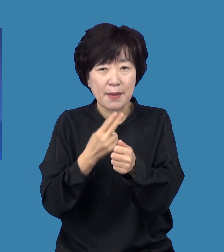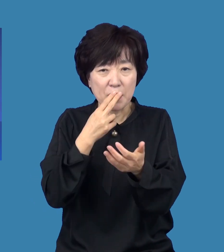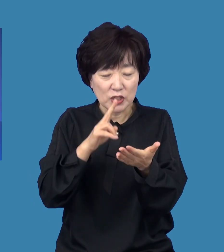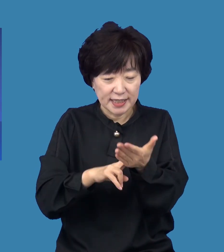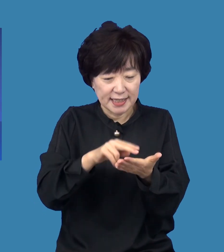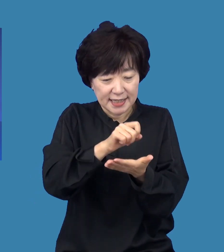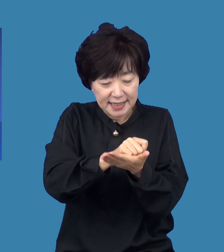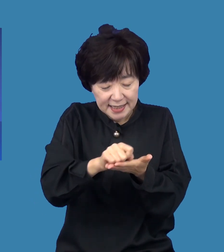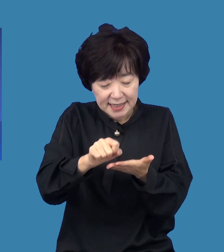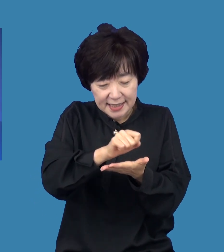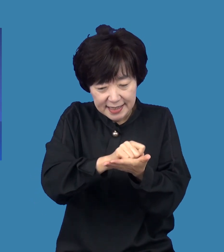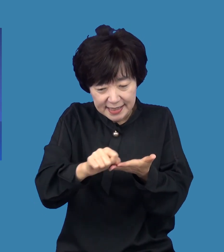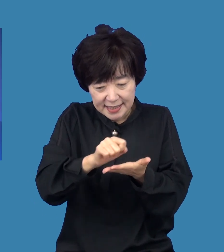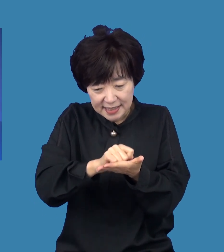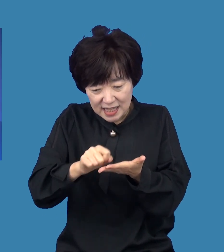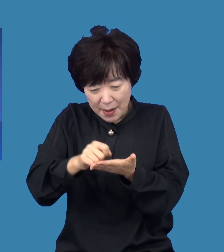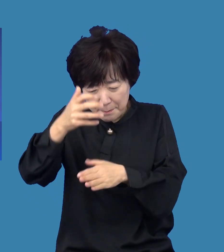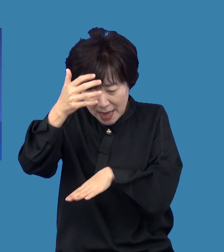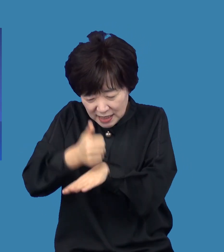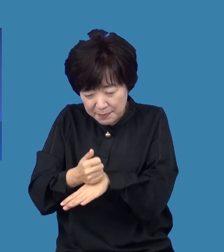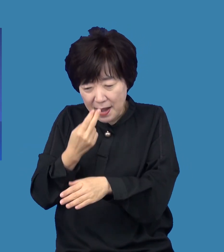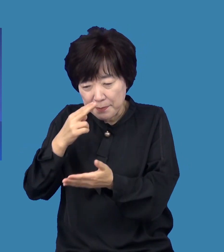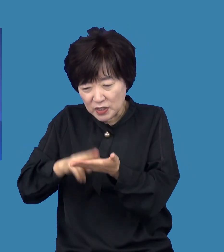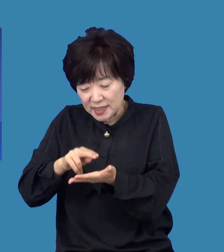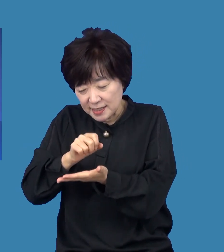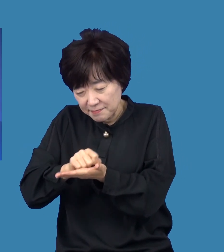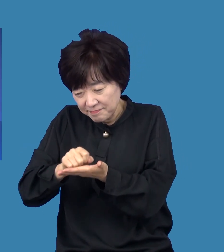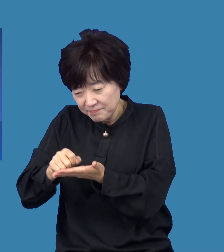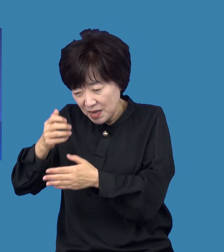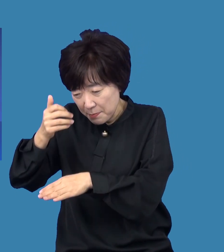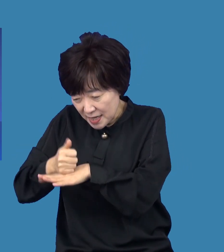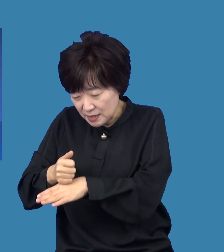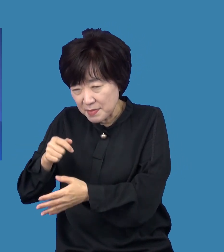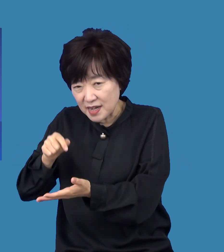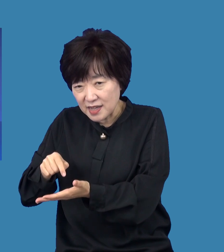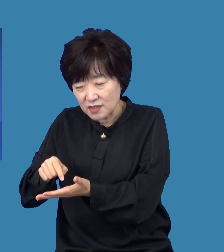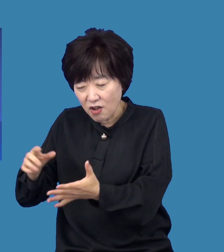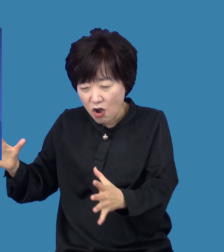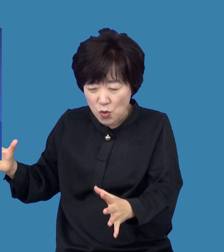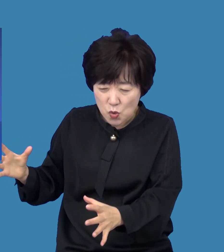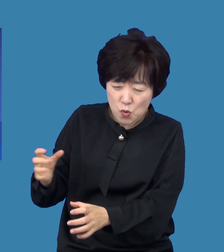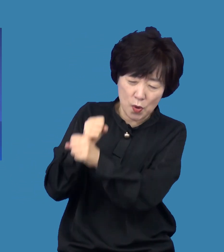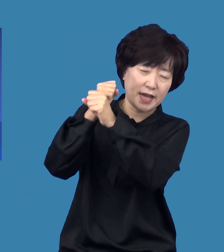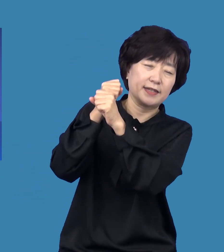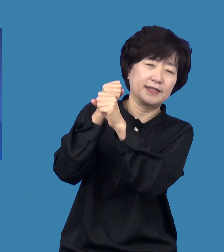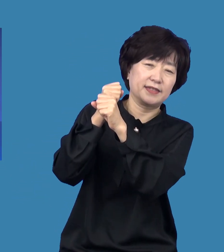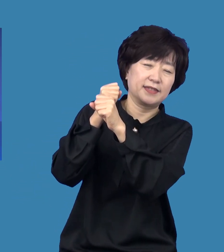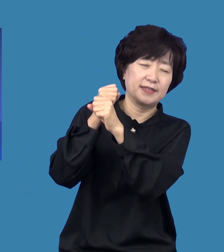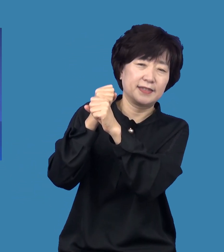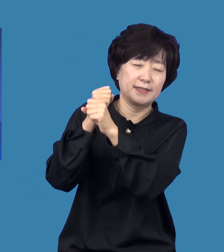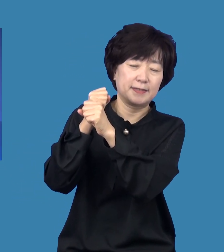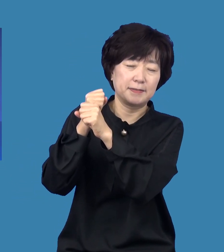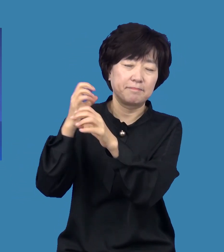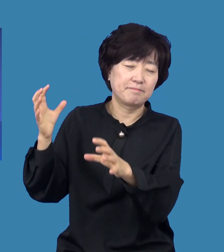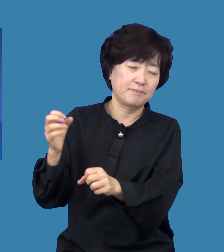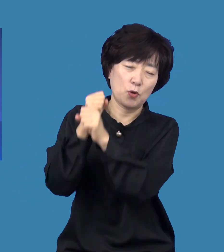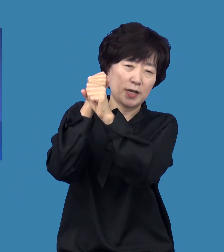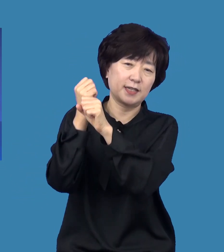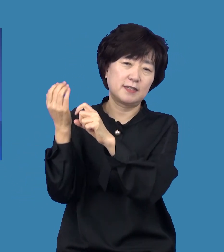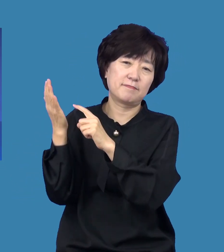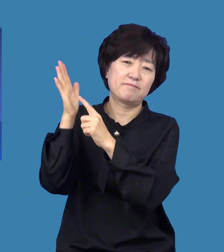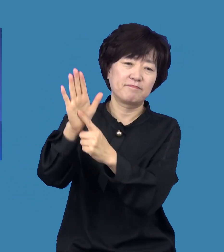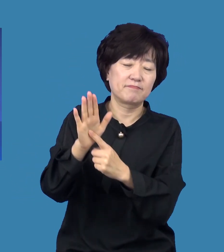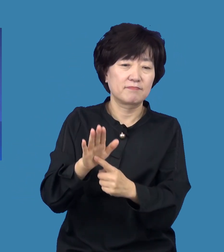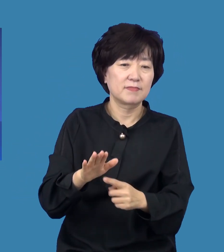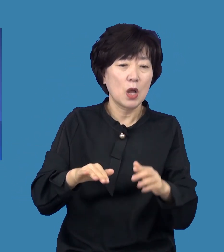거의 끝내면서 마지막으로 모든 영적인 원리를 서머라이즈 하는 거예요. 딱 정리하는데 뭐라 그러냐면 모든 일을